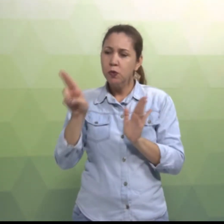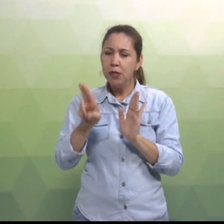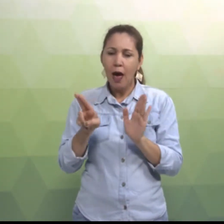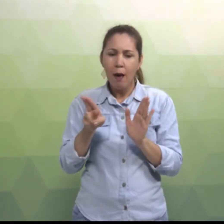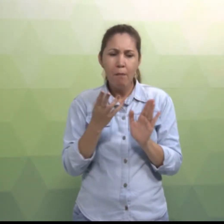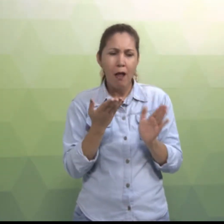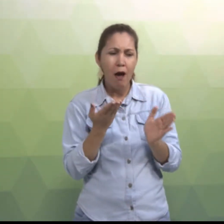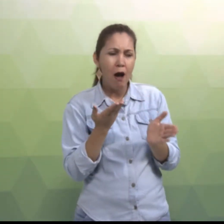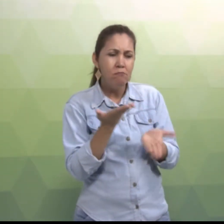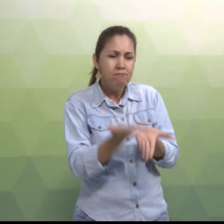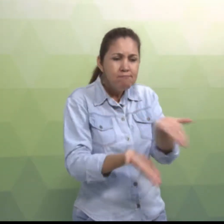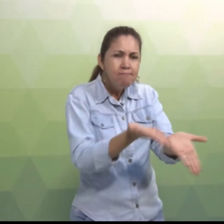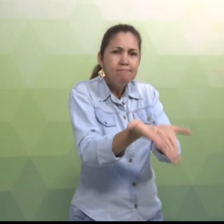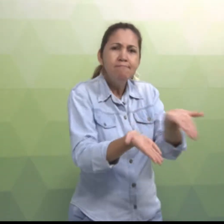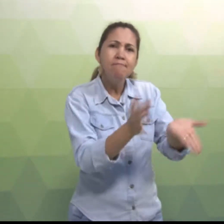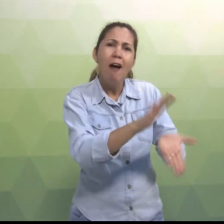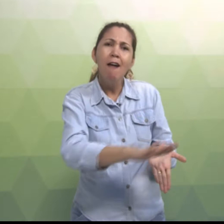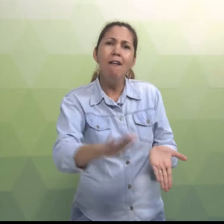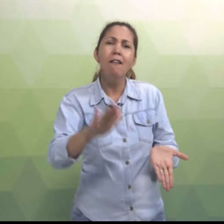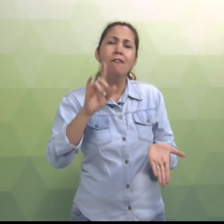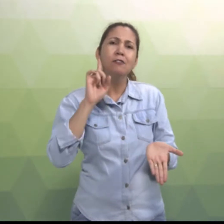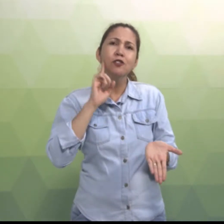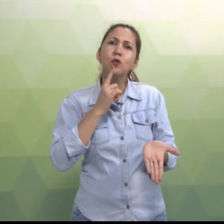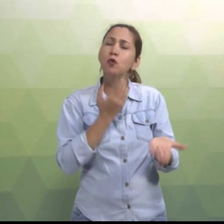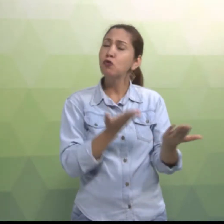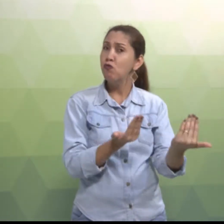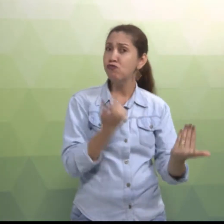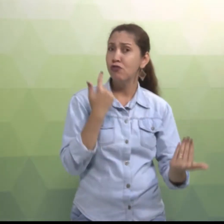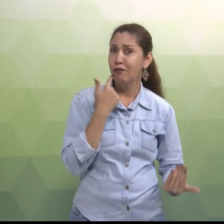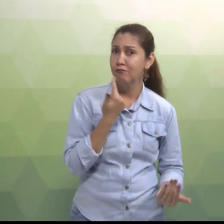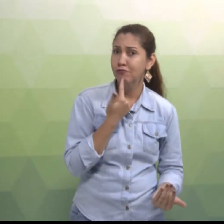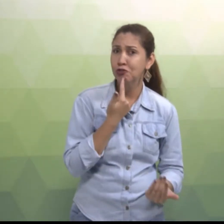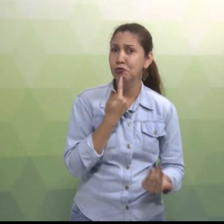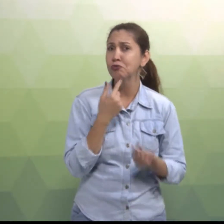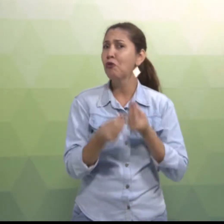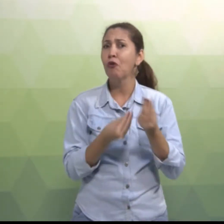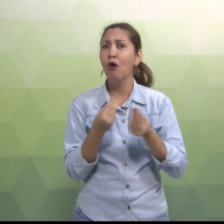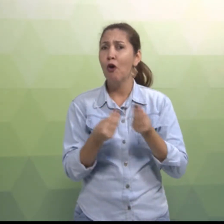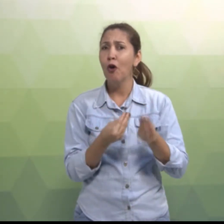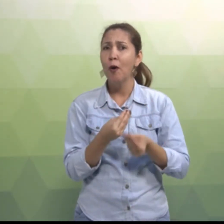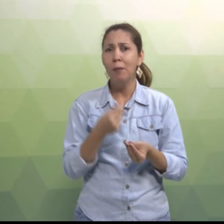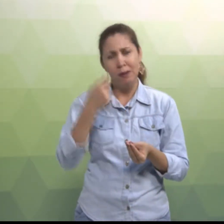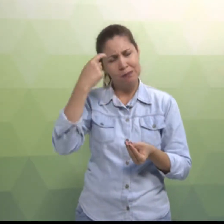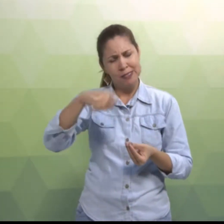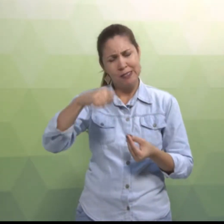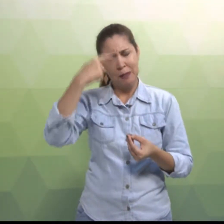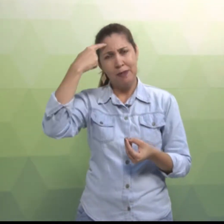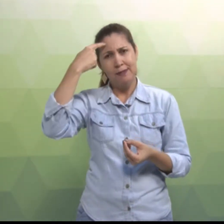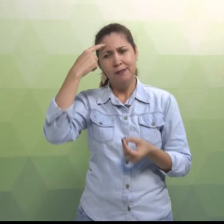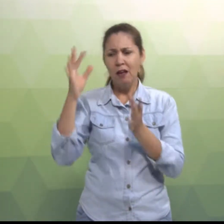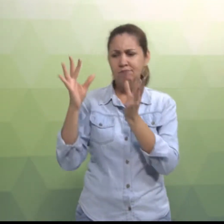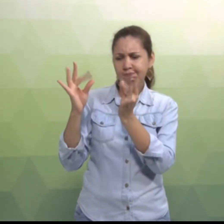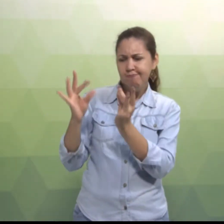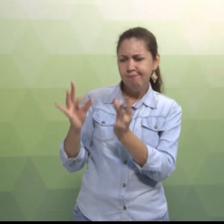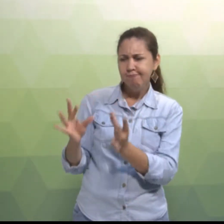exemplo, podemos utilizar estratégias metodológicas para estimular a criança surda, o